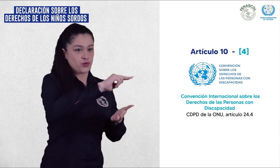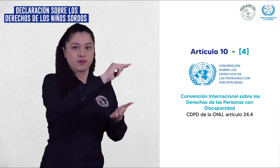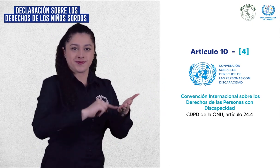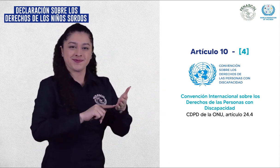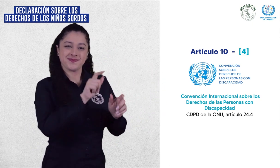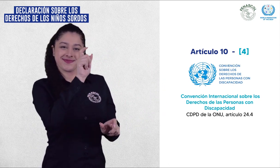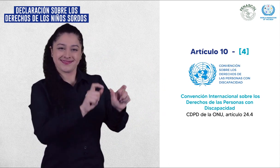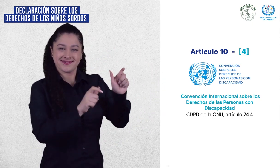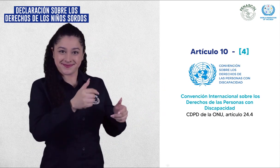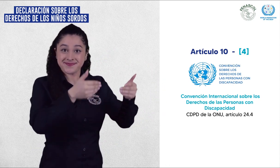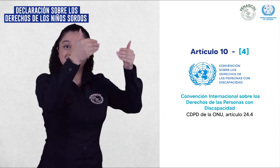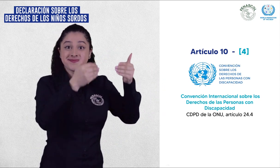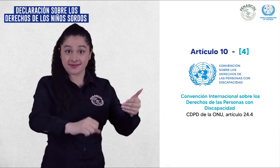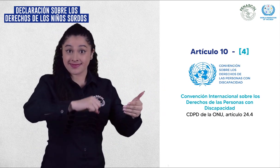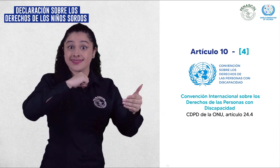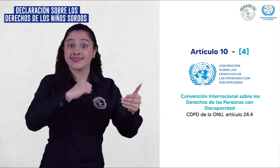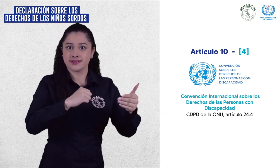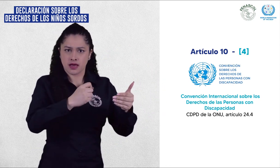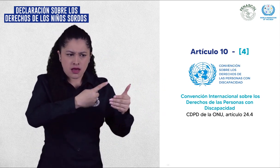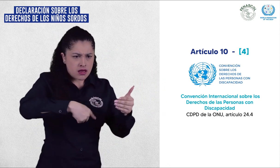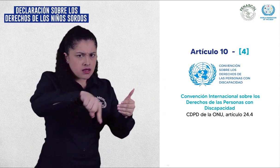4 del artículo 24 de la